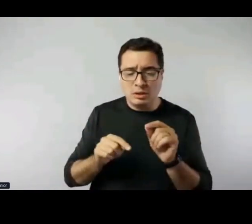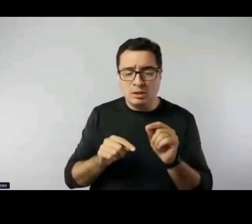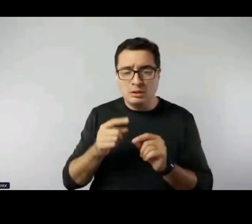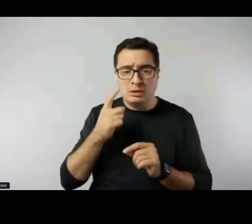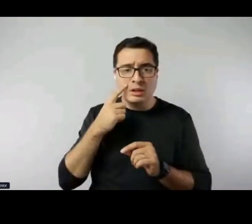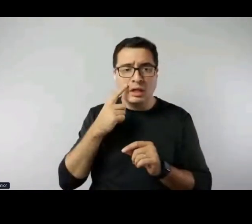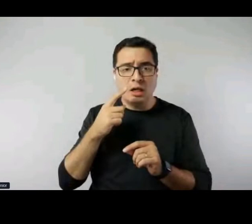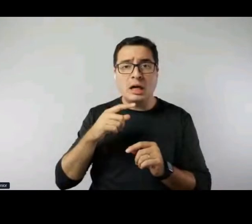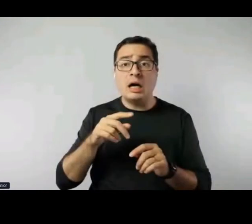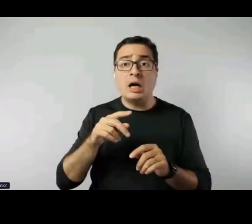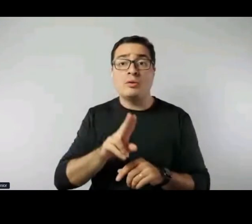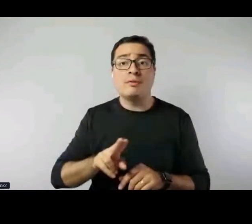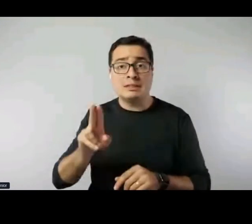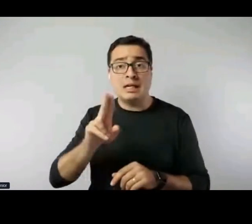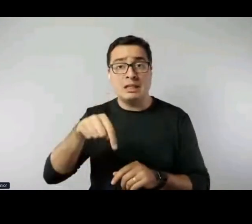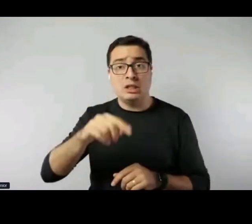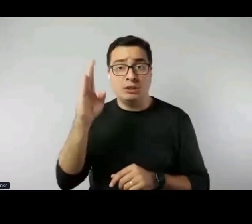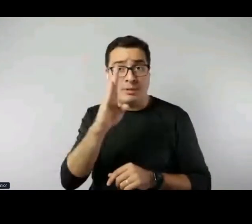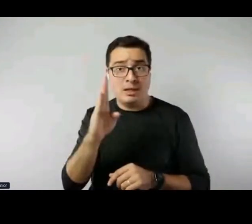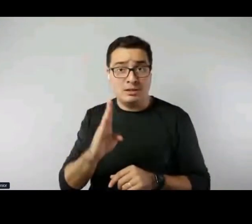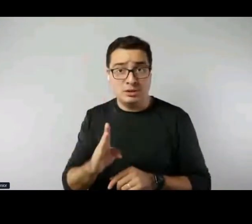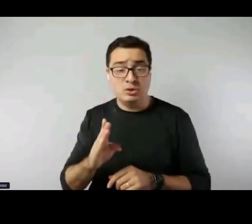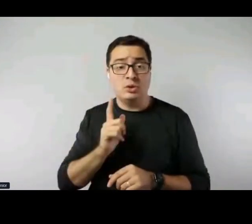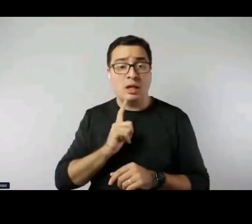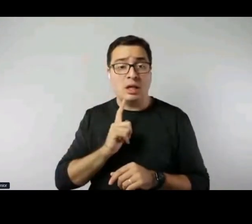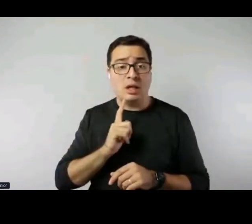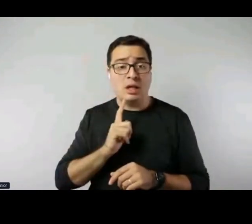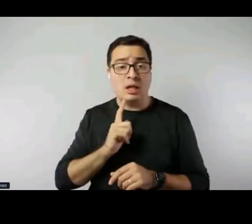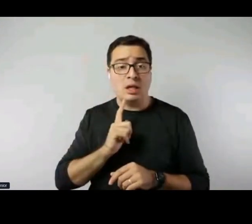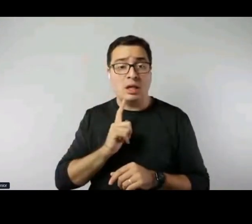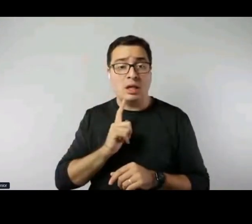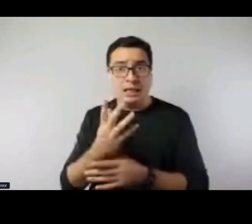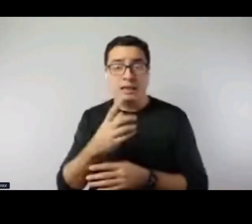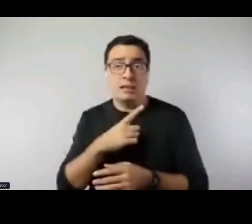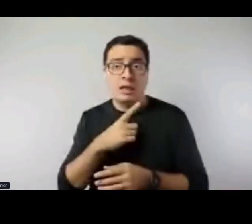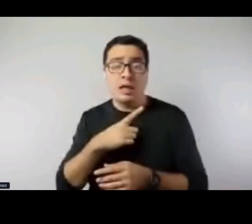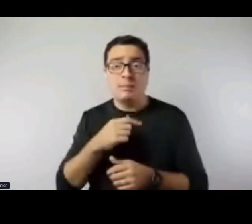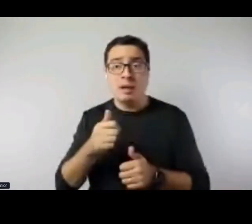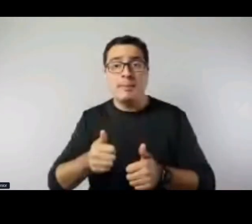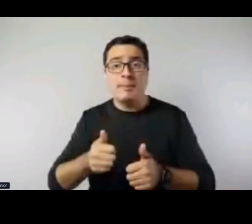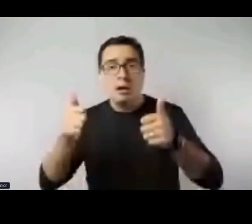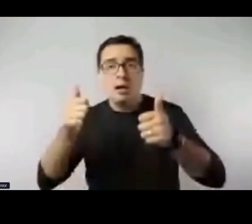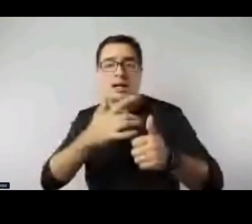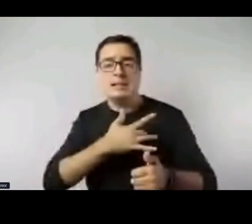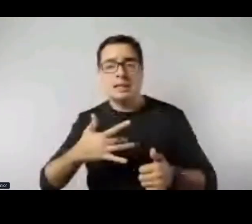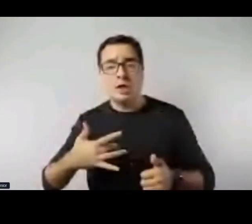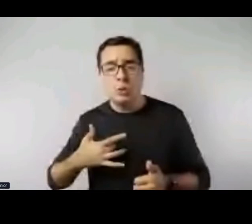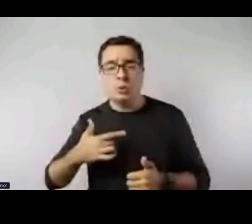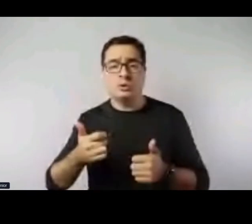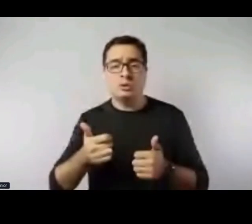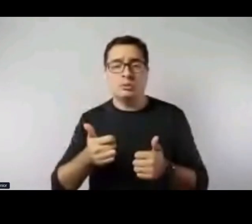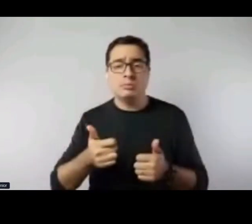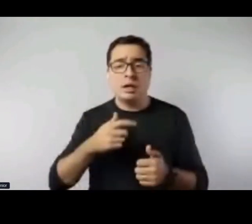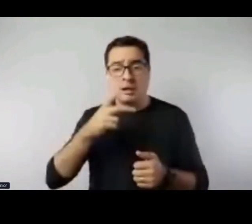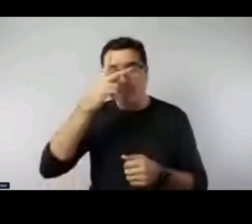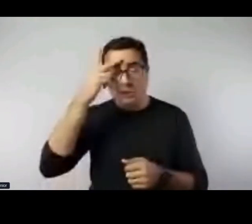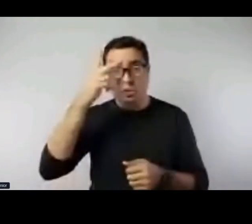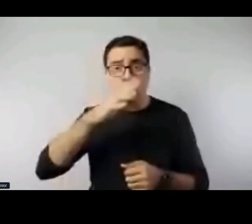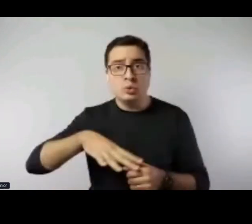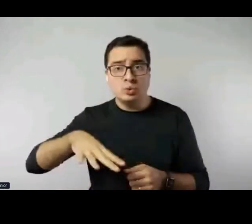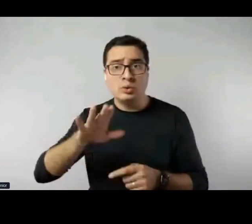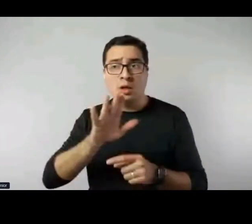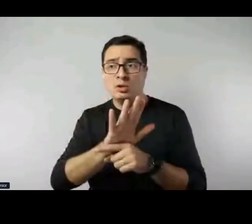universidades brasileiras que foram formadas assim para melhorar a saúde, para melhorar a população,